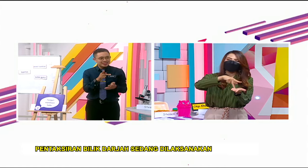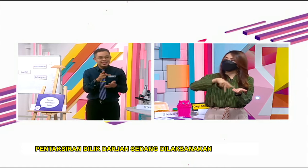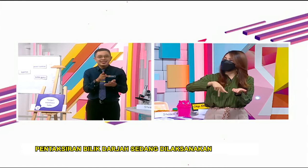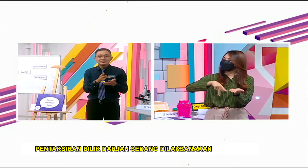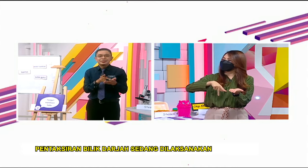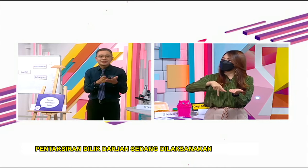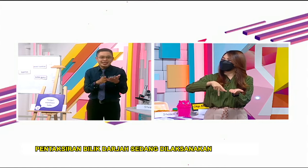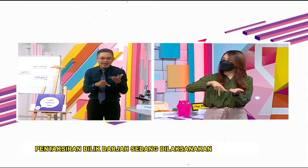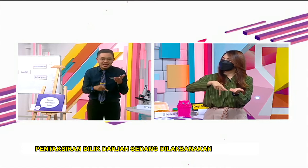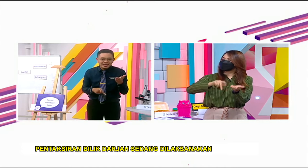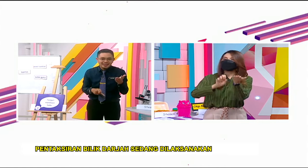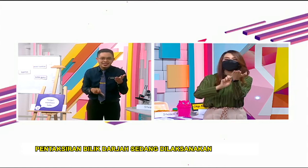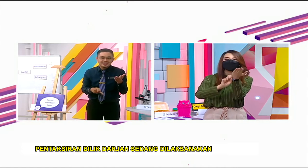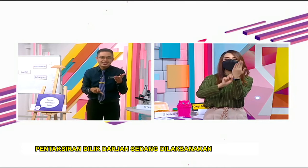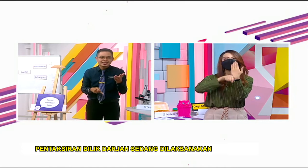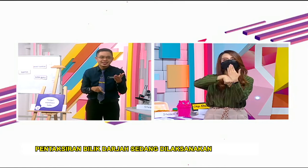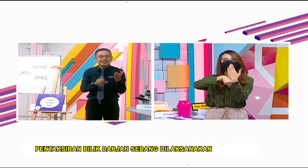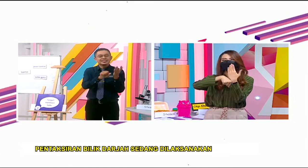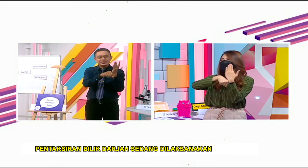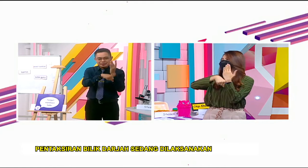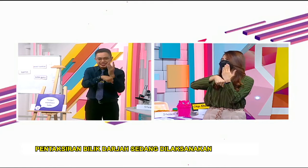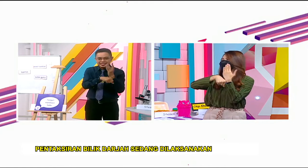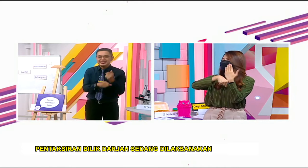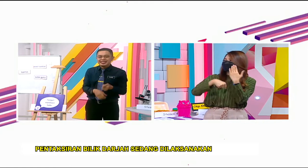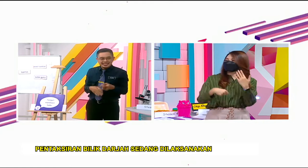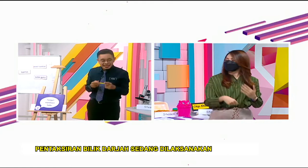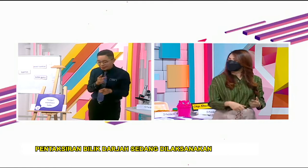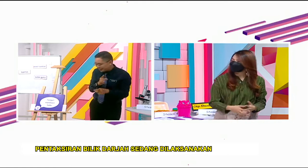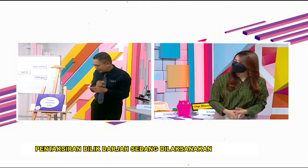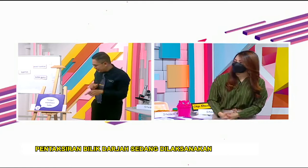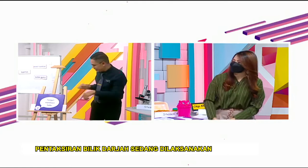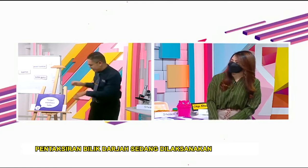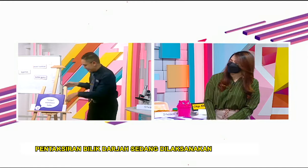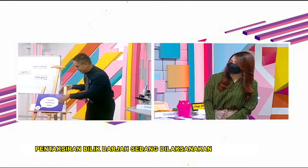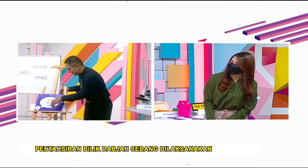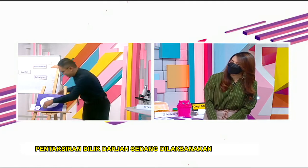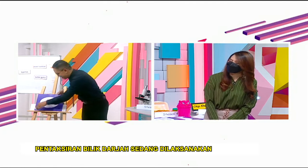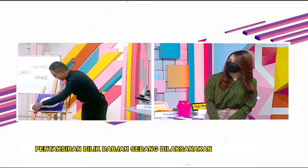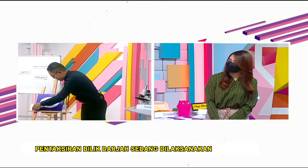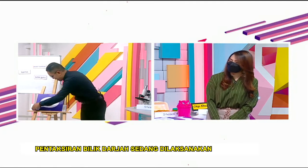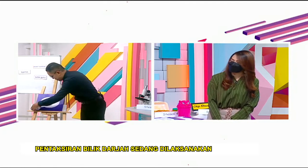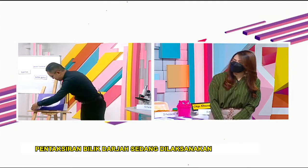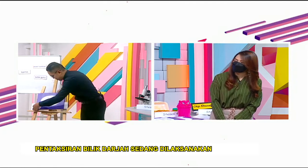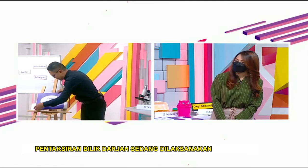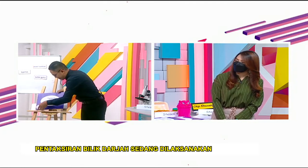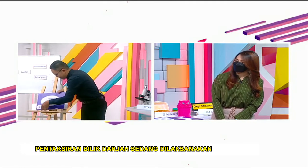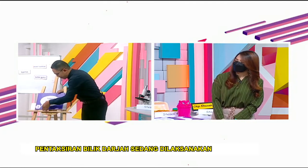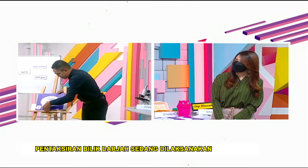pusat. Pusat. Sumber. Sumber. Okey, kita tengok betul ke salah. Kita tengok gambar dia